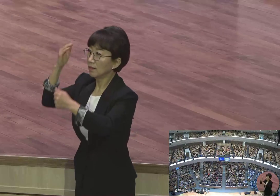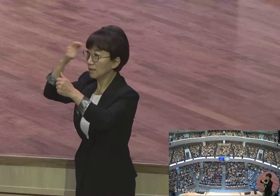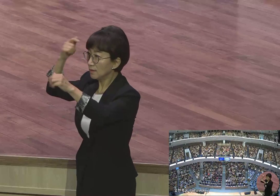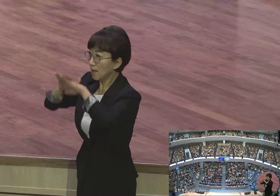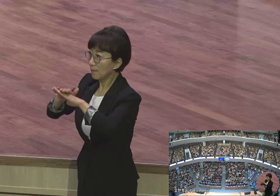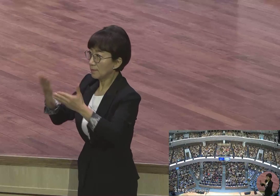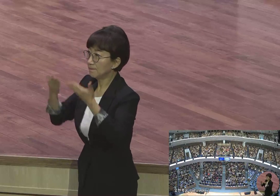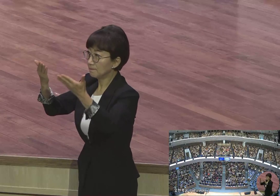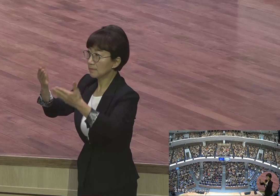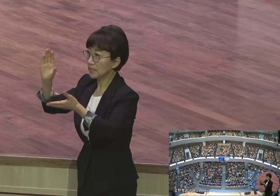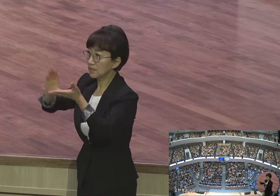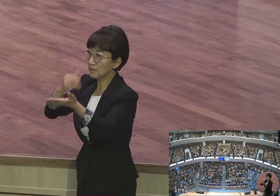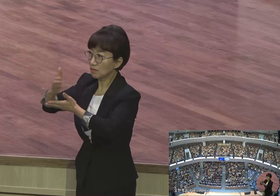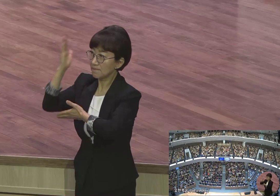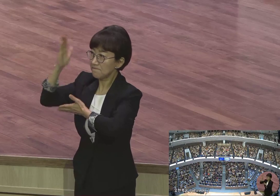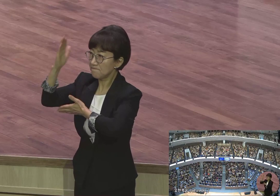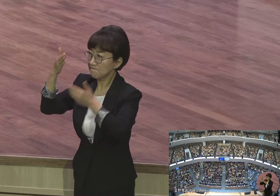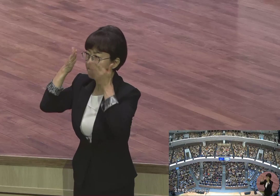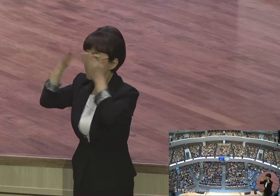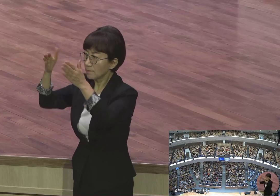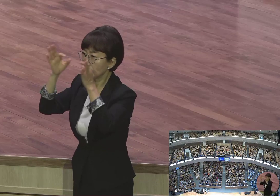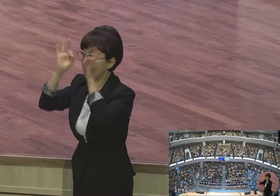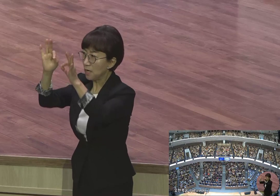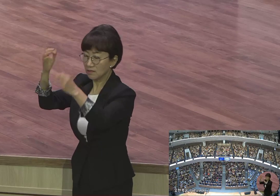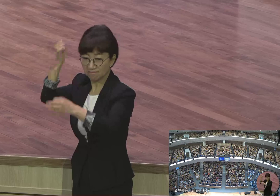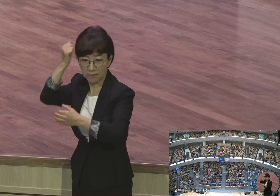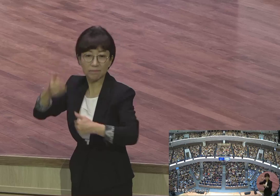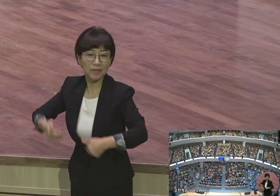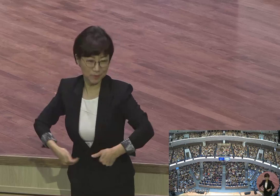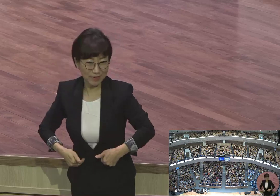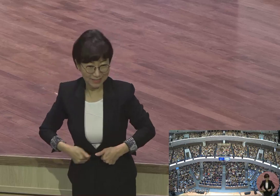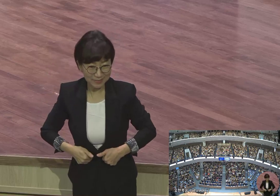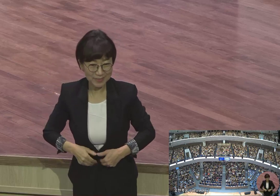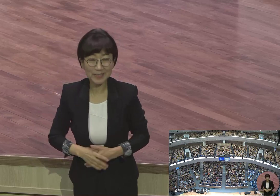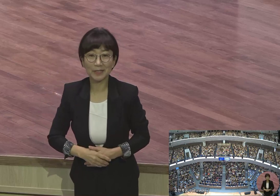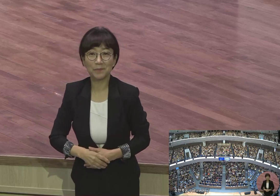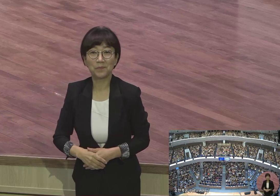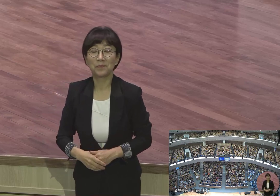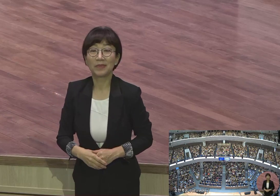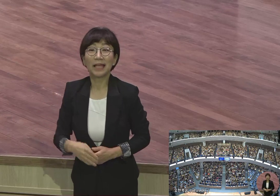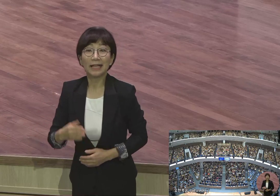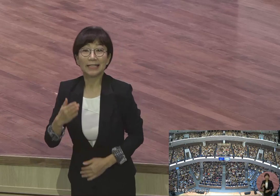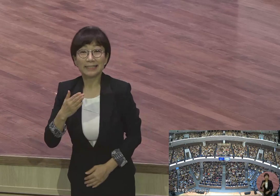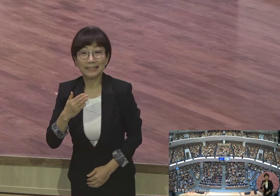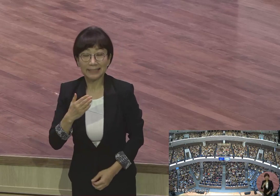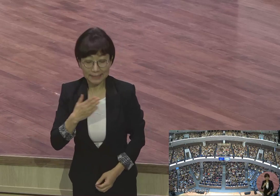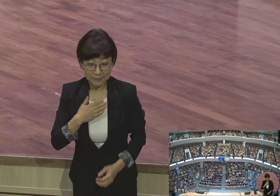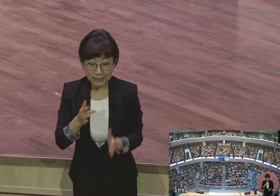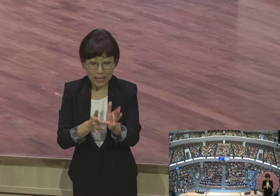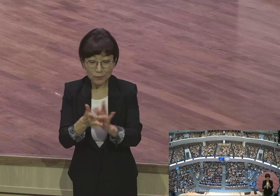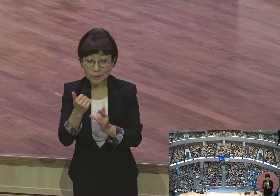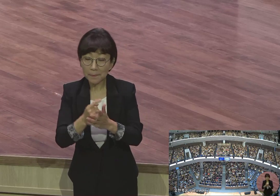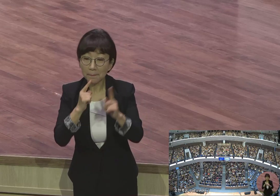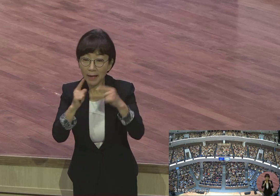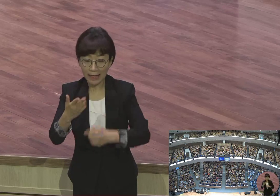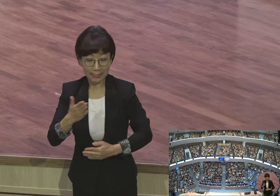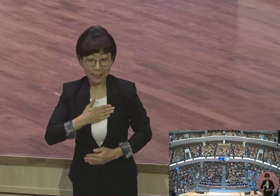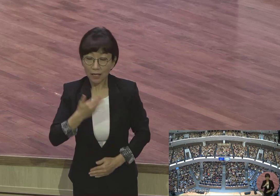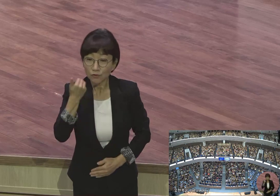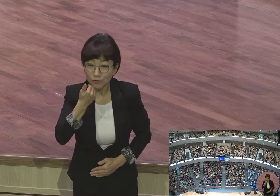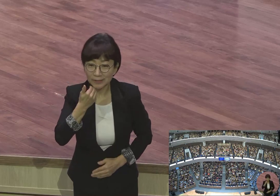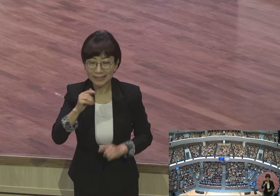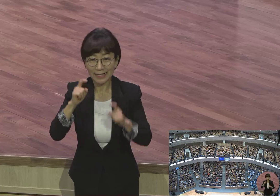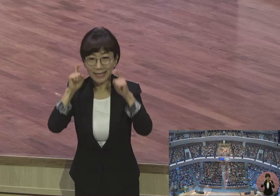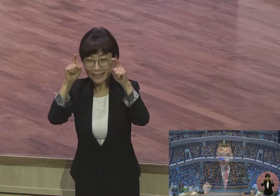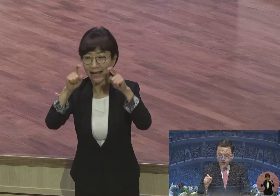다시 이르시되 내가 진실로 너희에게 이르노니 말하노니 나는 양의 문이라.